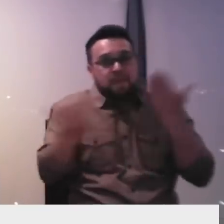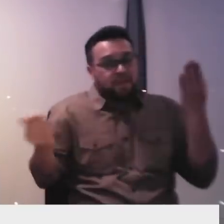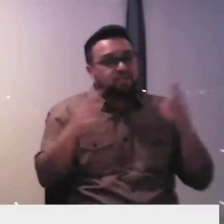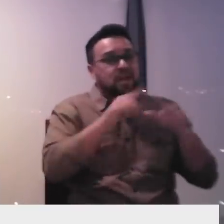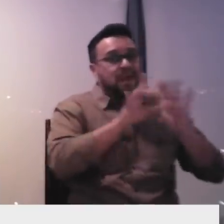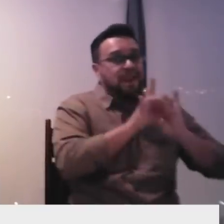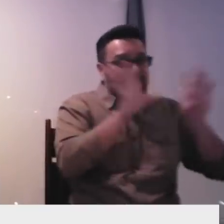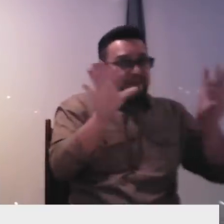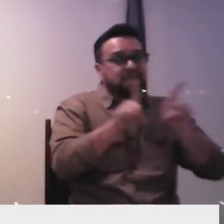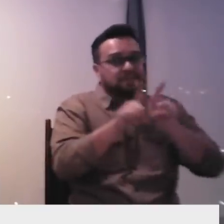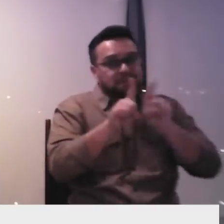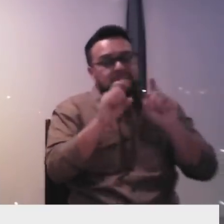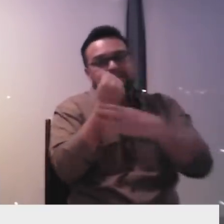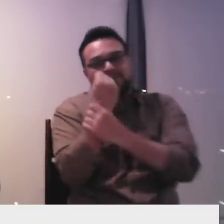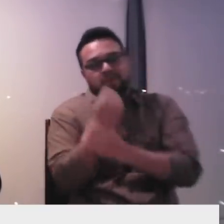segurança.